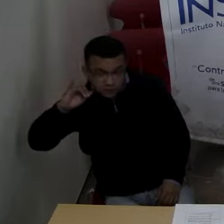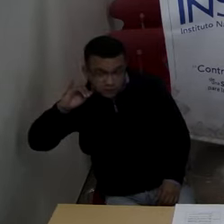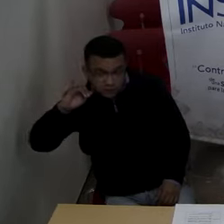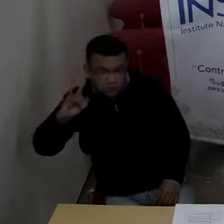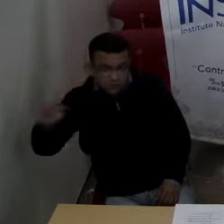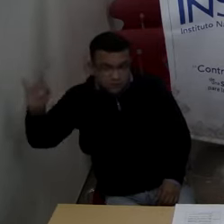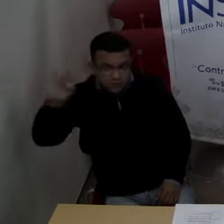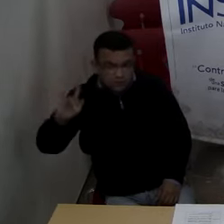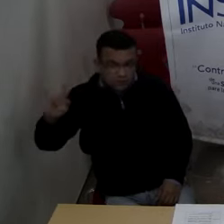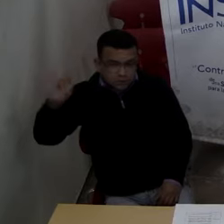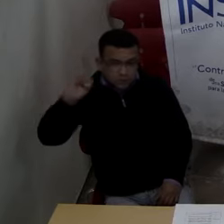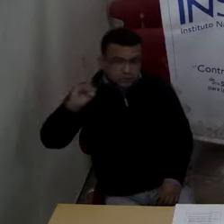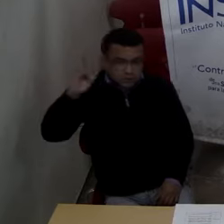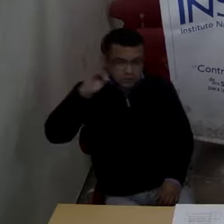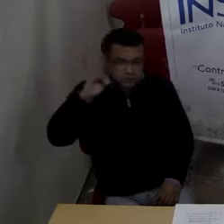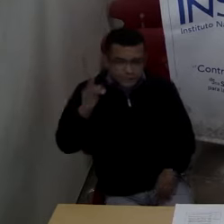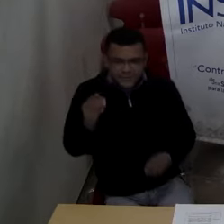un sonido grave.